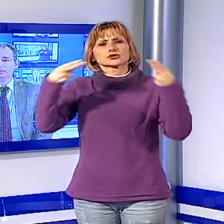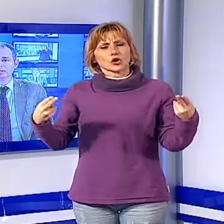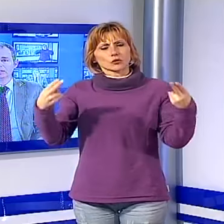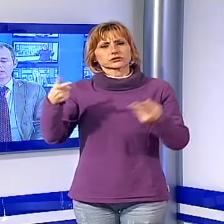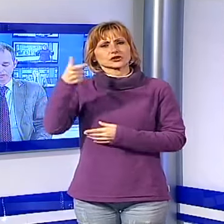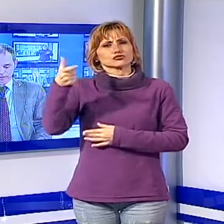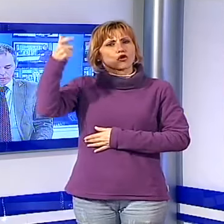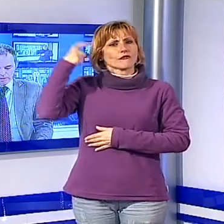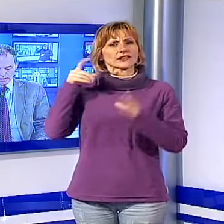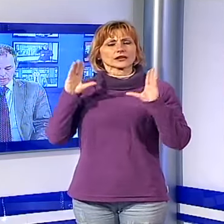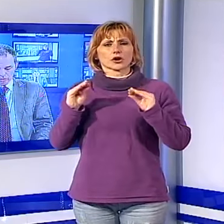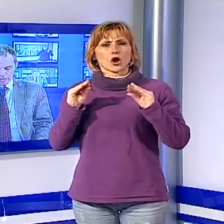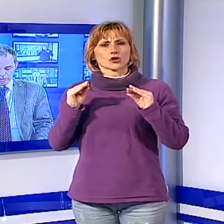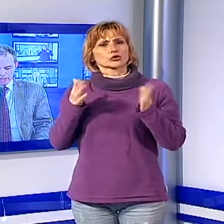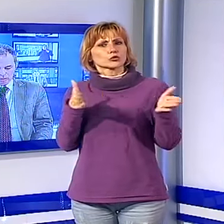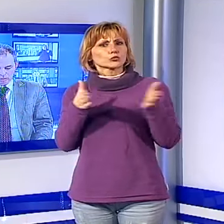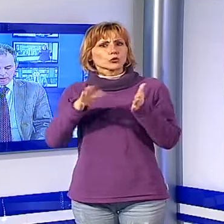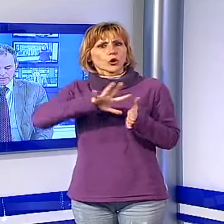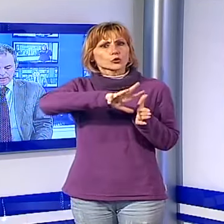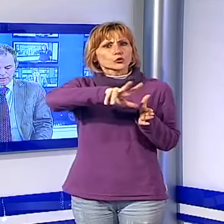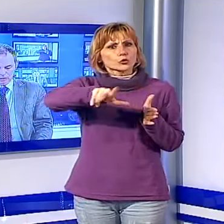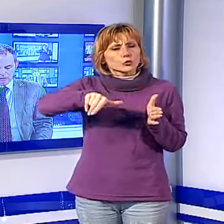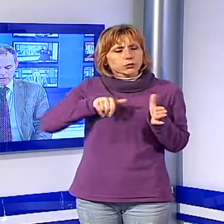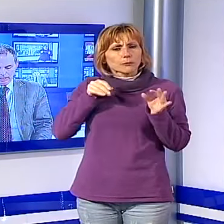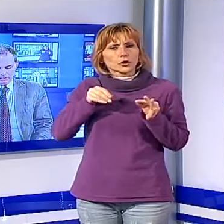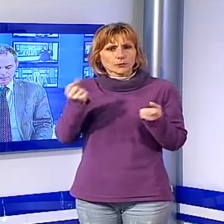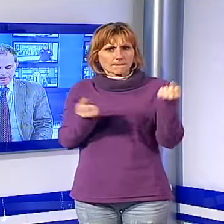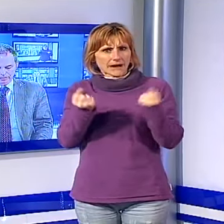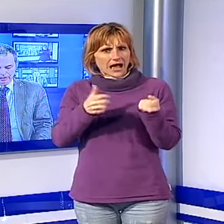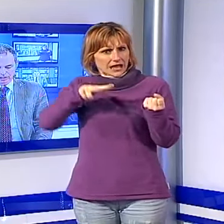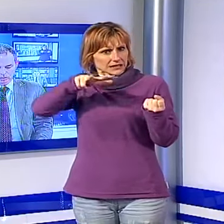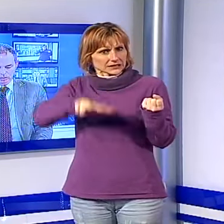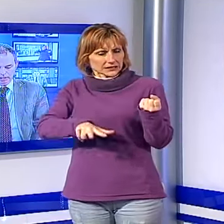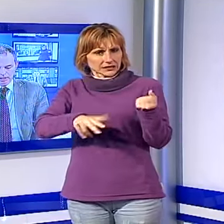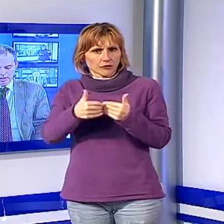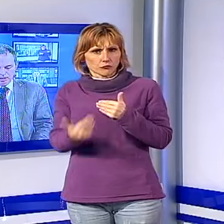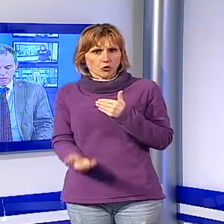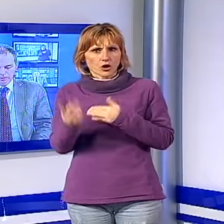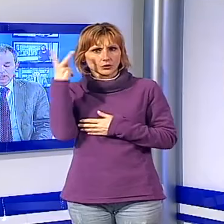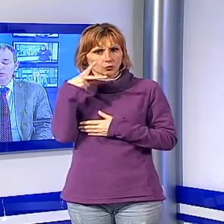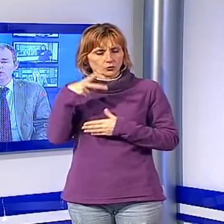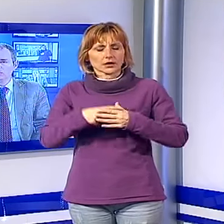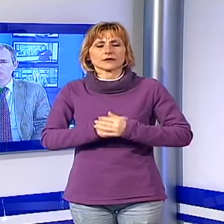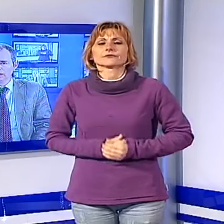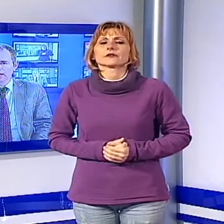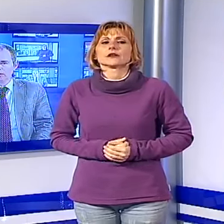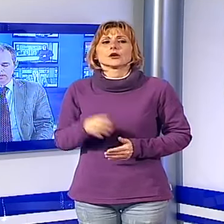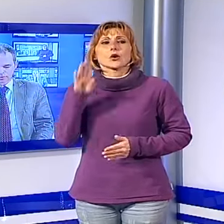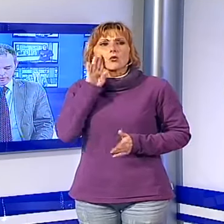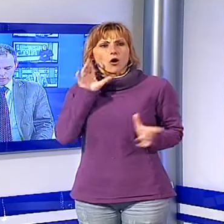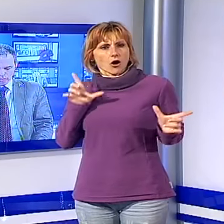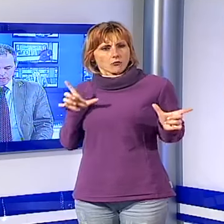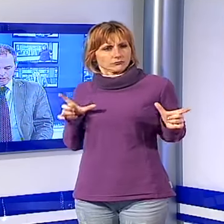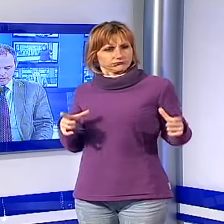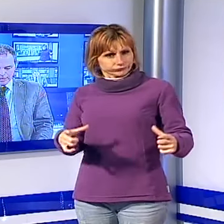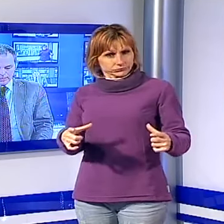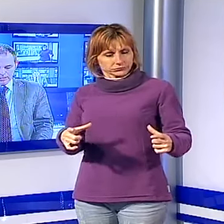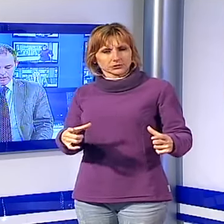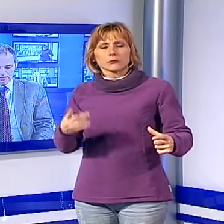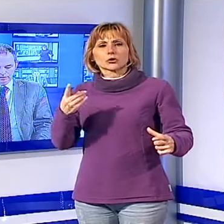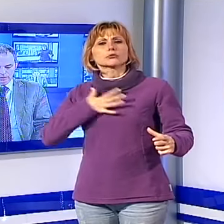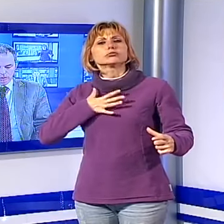giovedì mentre stava rubando in un'auto nel parcheggio di un locale della periferia di Lucca. L'uomo è stato circondato dagli avventori del